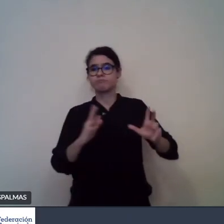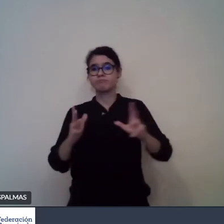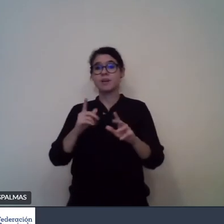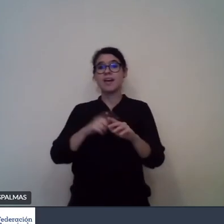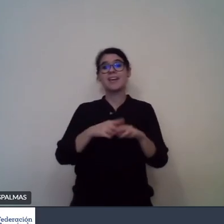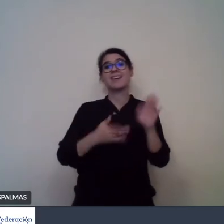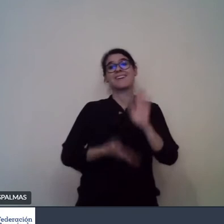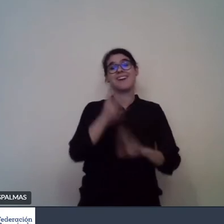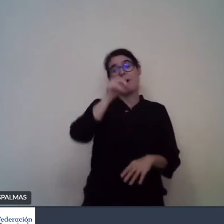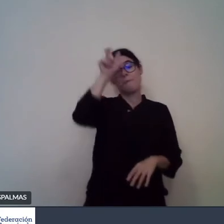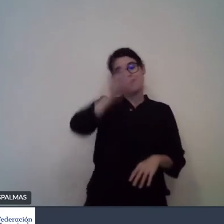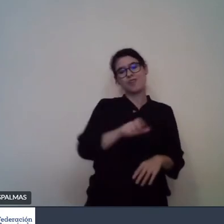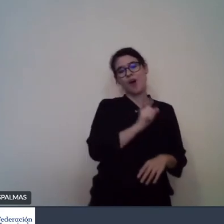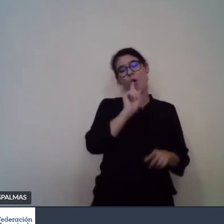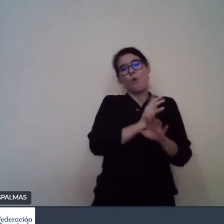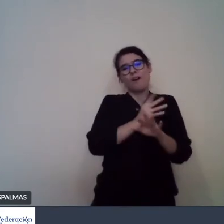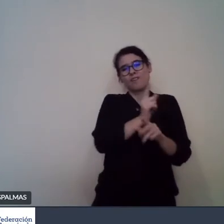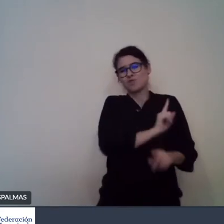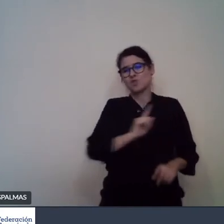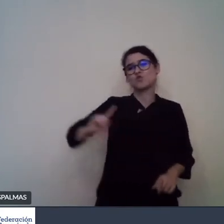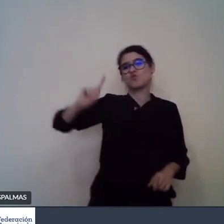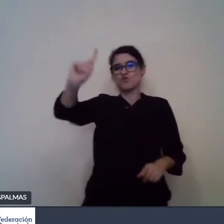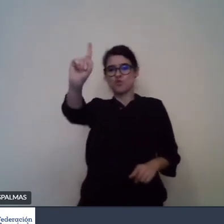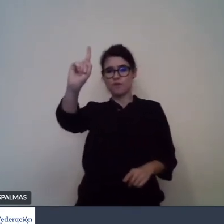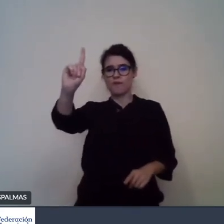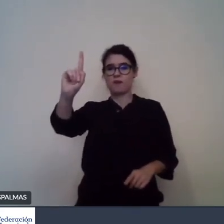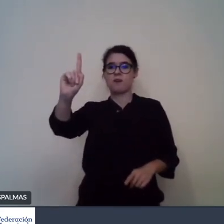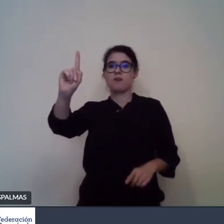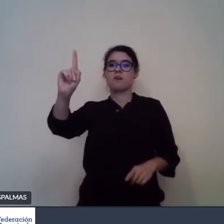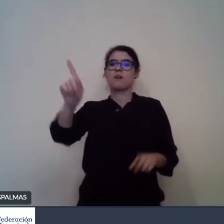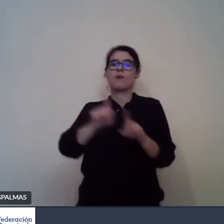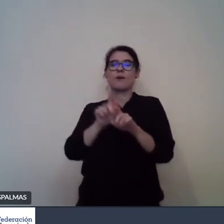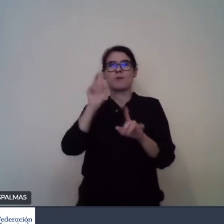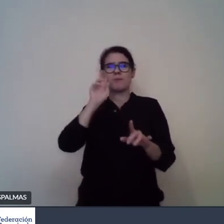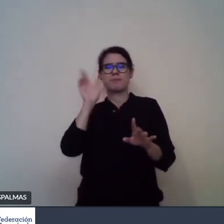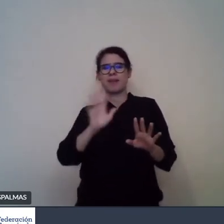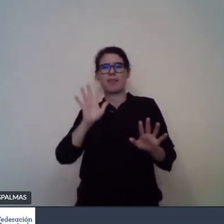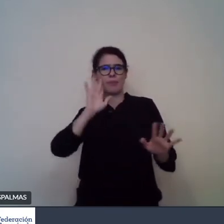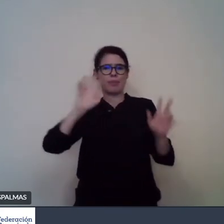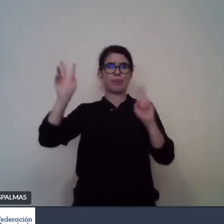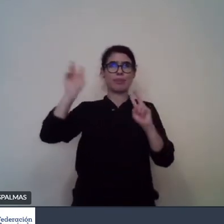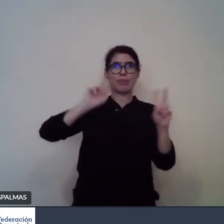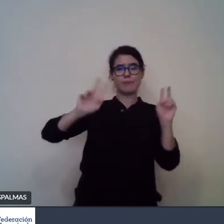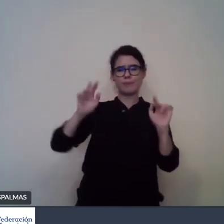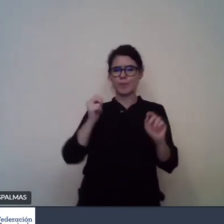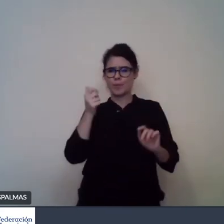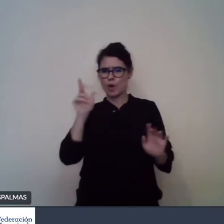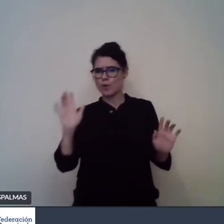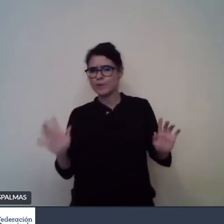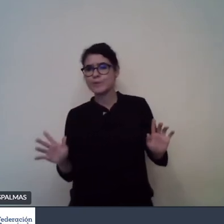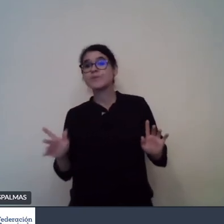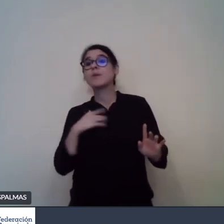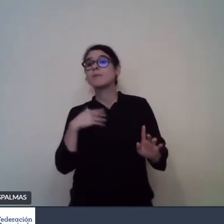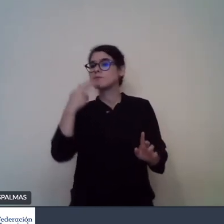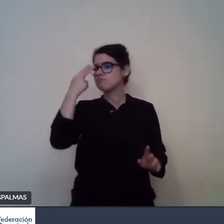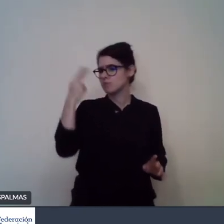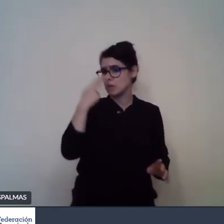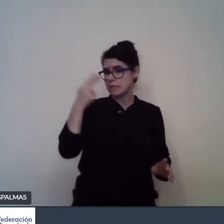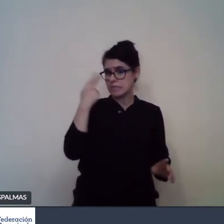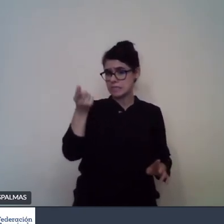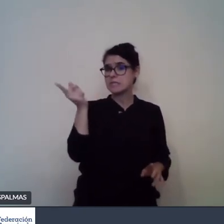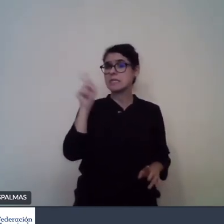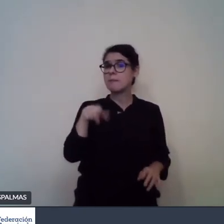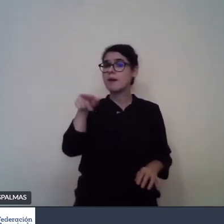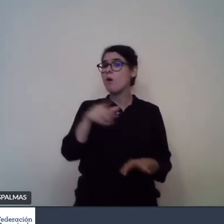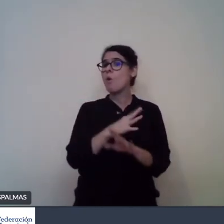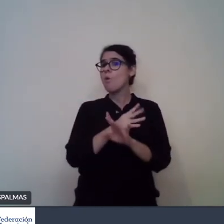bloqueada, en este caso no bloquea, porque esto parece despistado un poquito, pero esta situación es interesante, se juega mucho. Vais a ver después